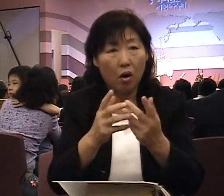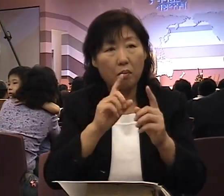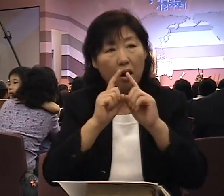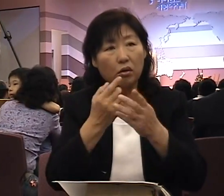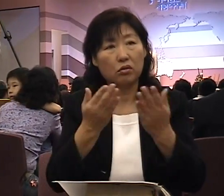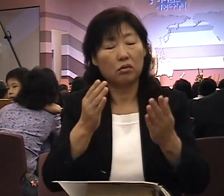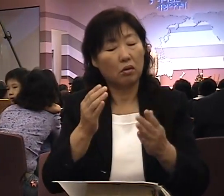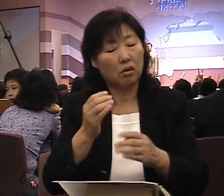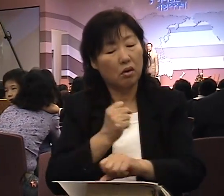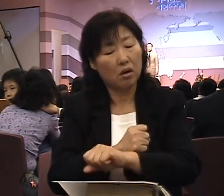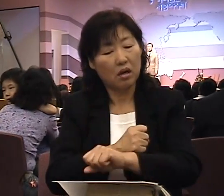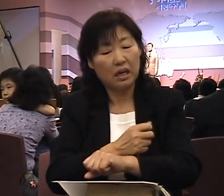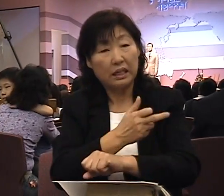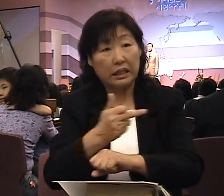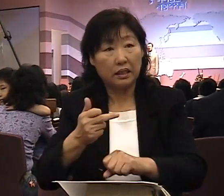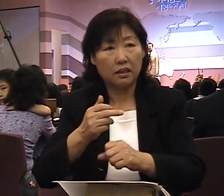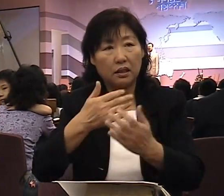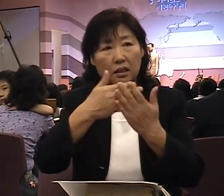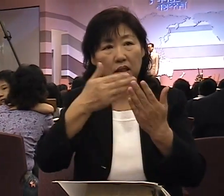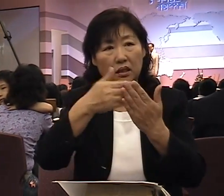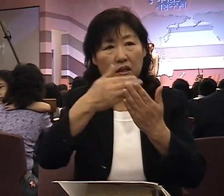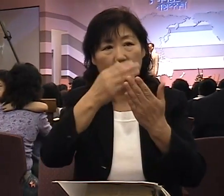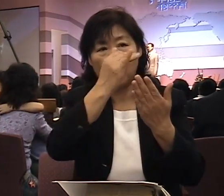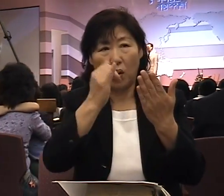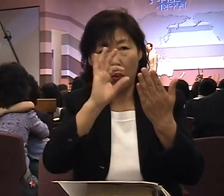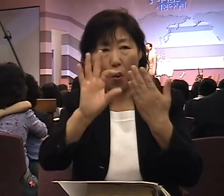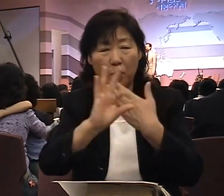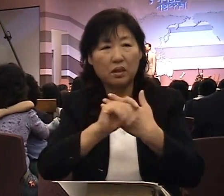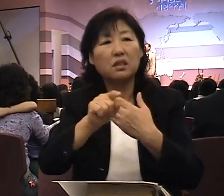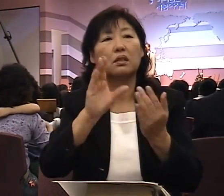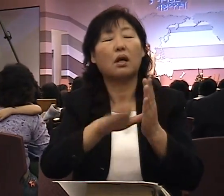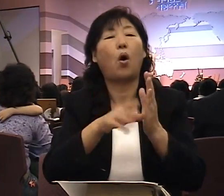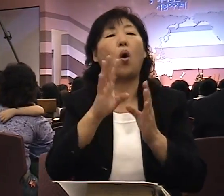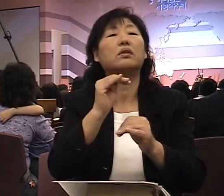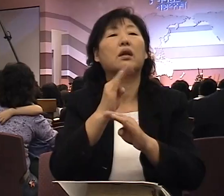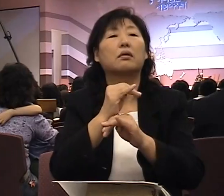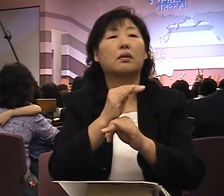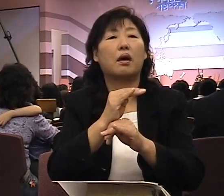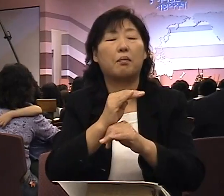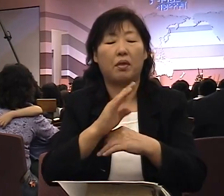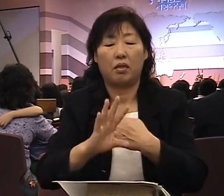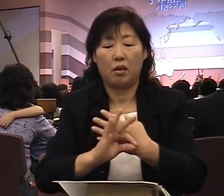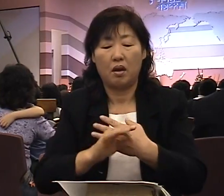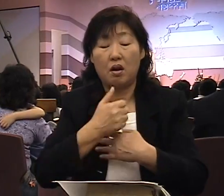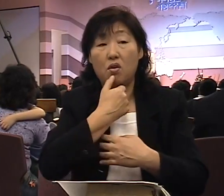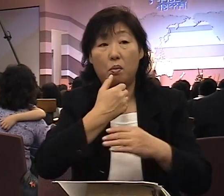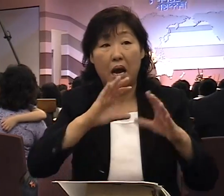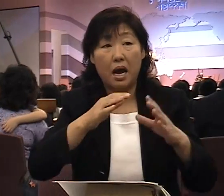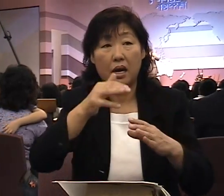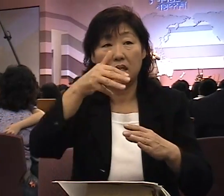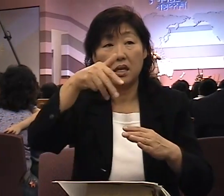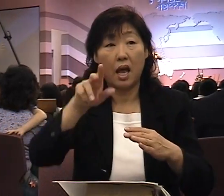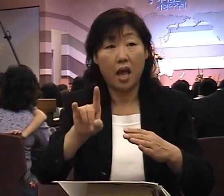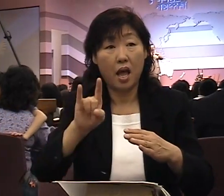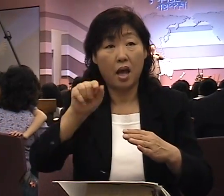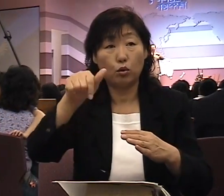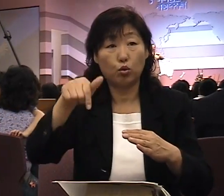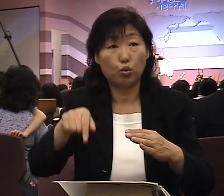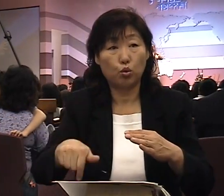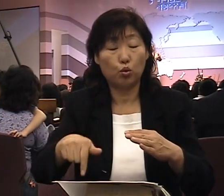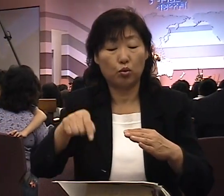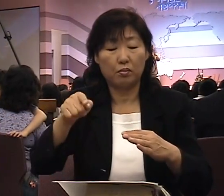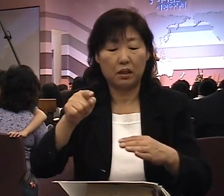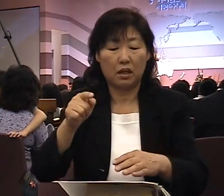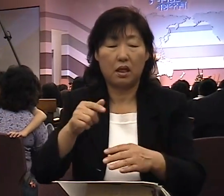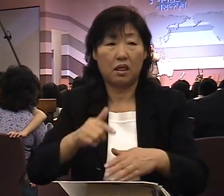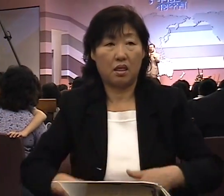것입니다. 큰 그림으로 보세요. 그때가 언제였습니까? 로마 제국으로 말미암아 이